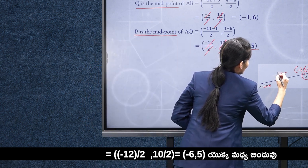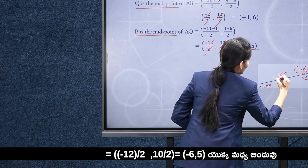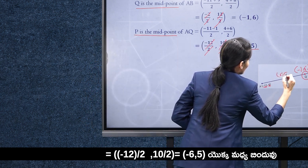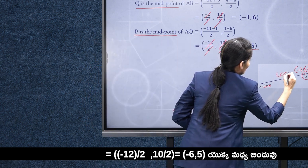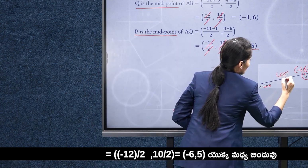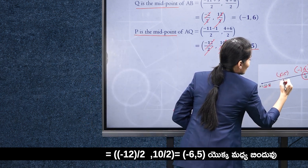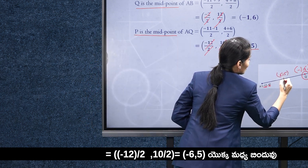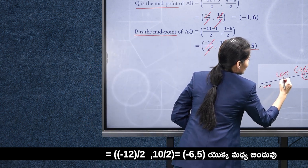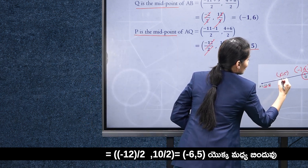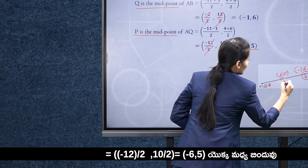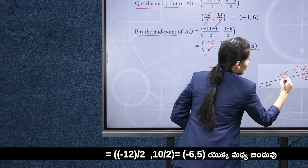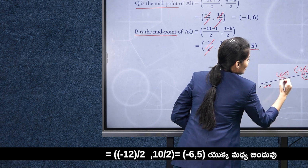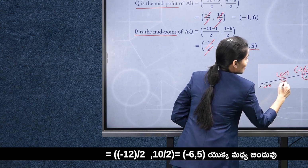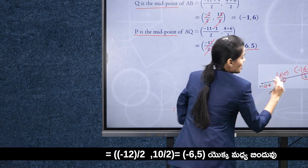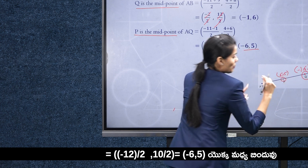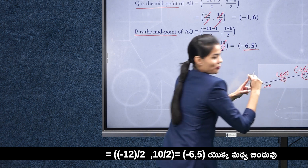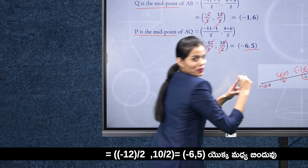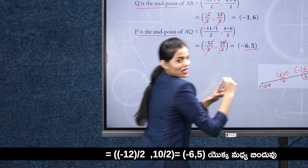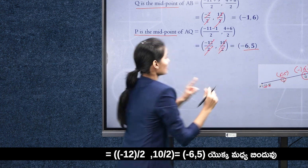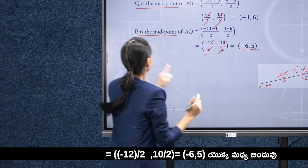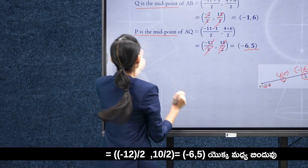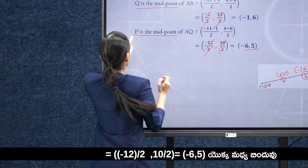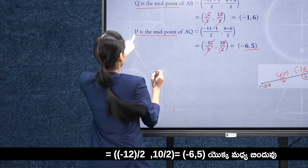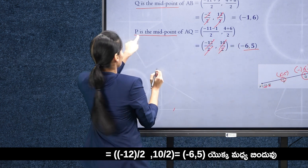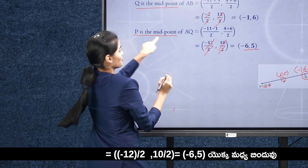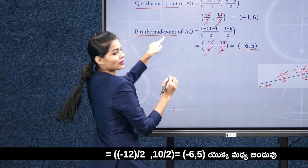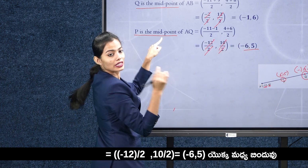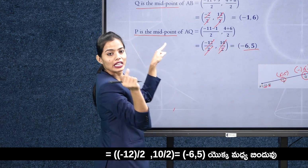-6, 5 యొక్క మధ్య బిందువు.